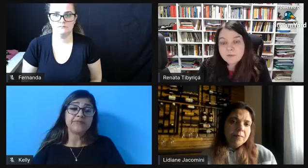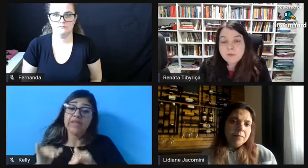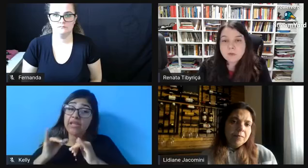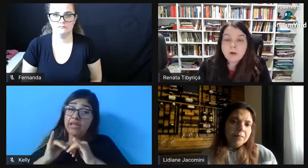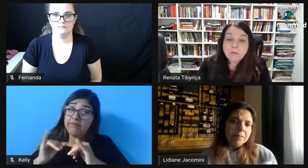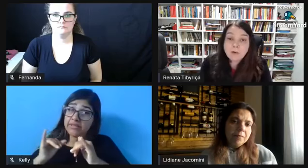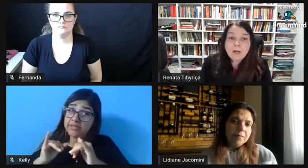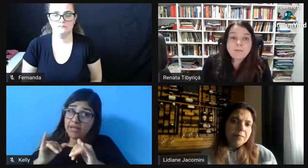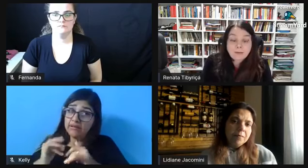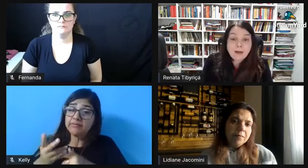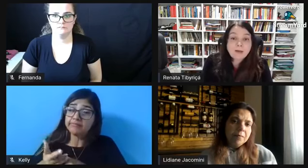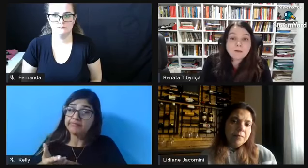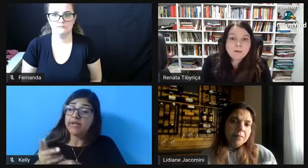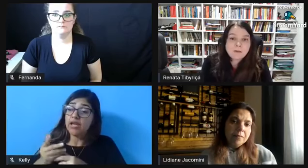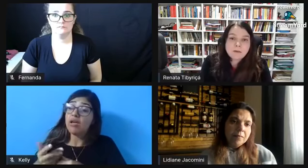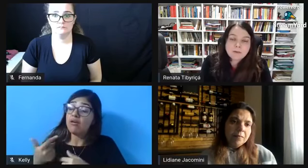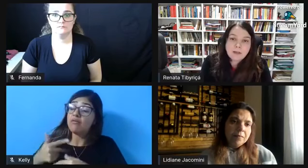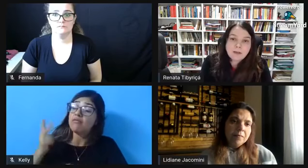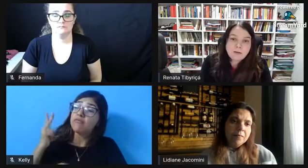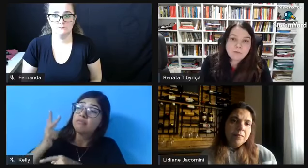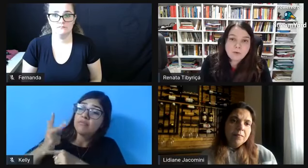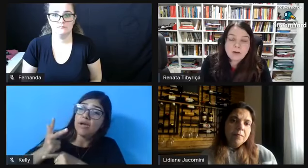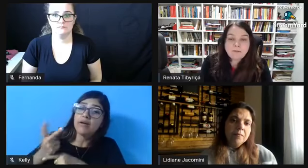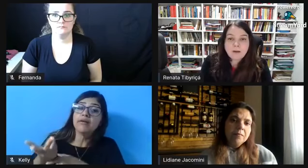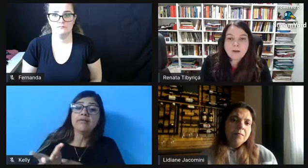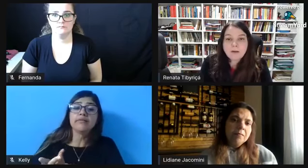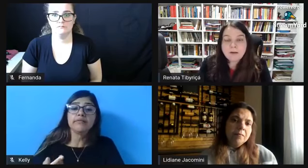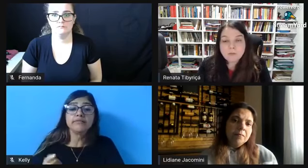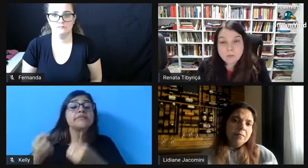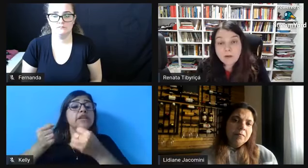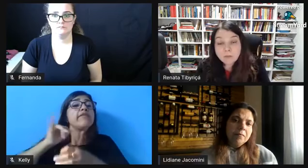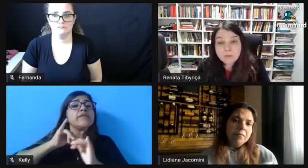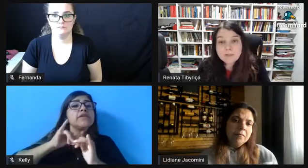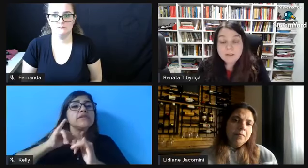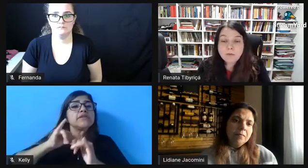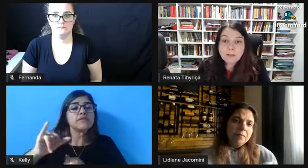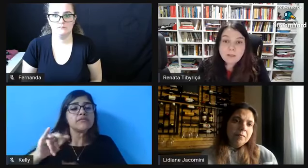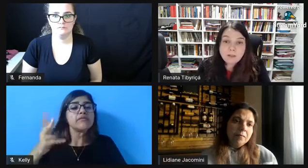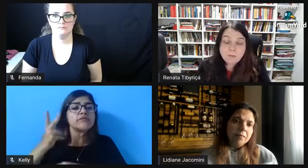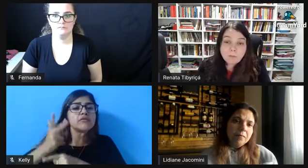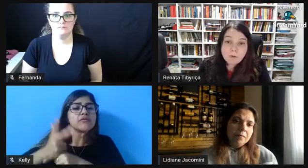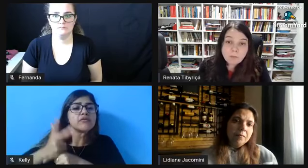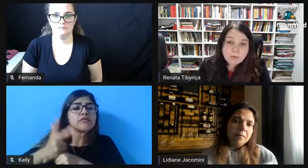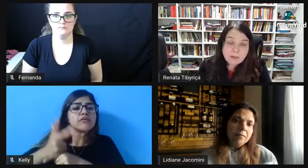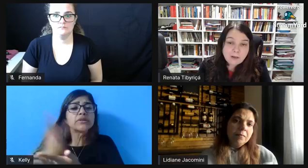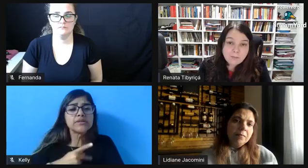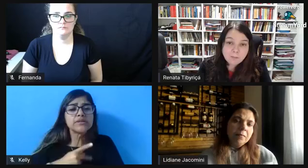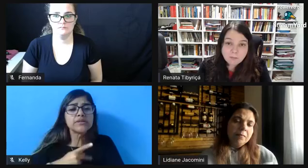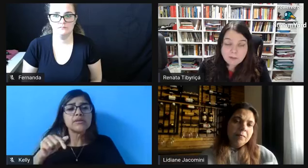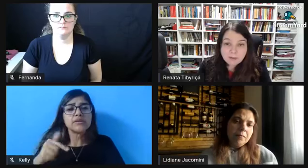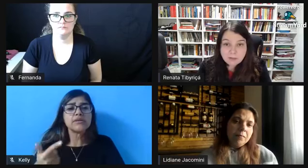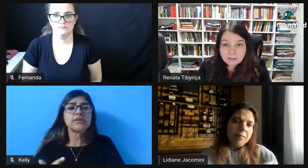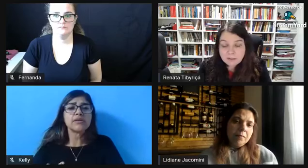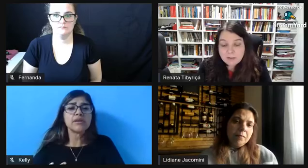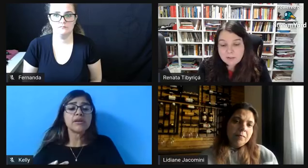está fazendo isso. Olha, eu vou gravar, né? Vou gravar o que está acontecendo aqui para eu